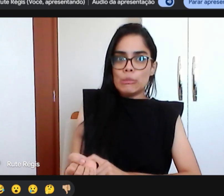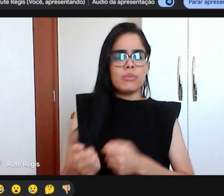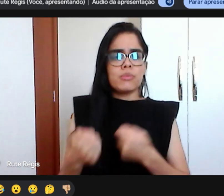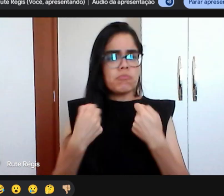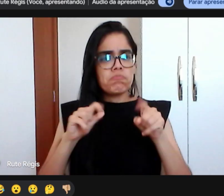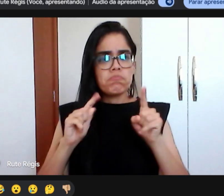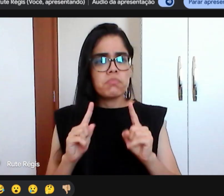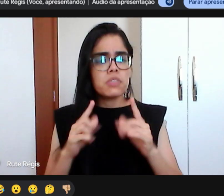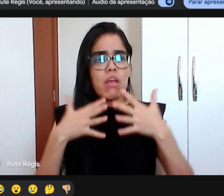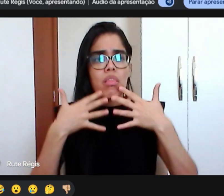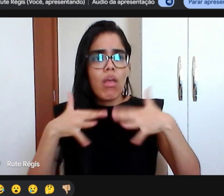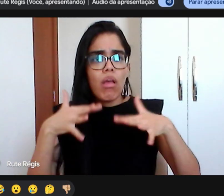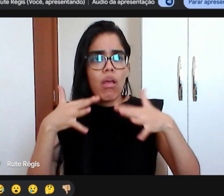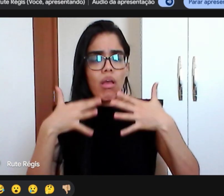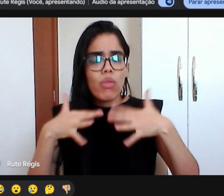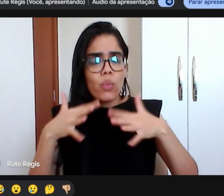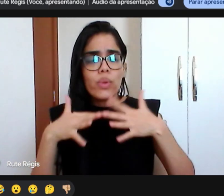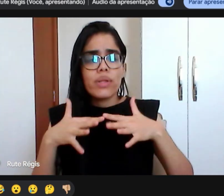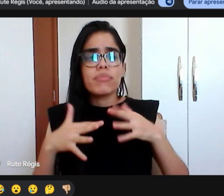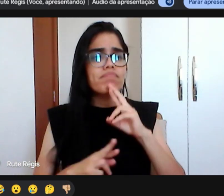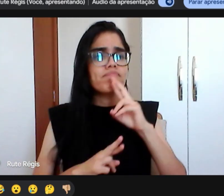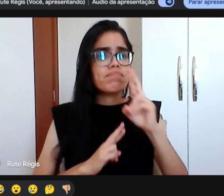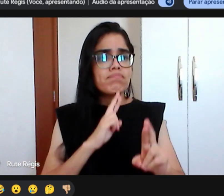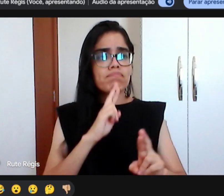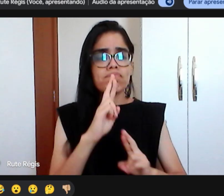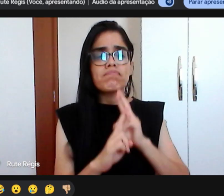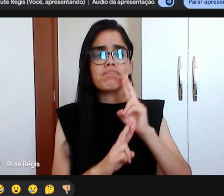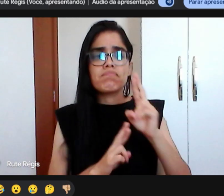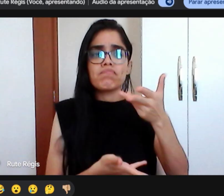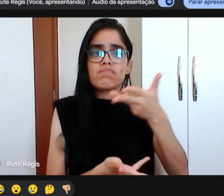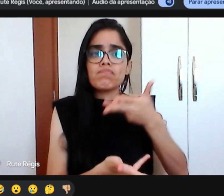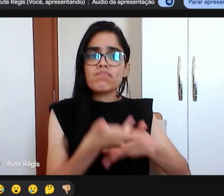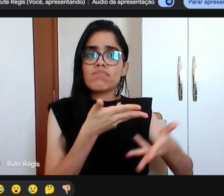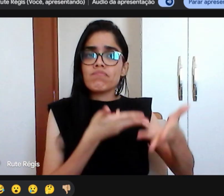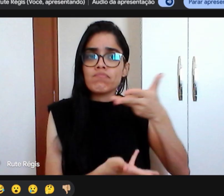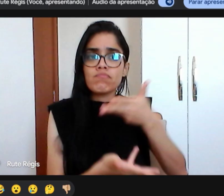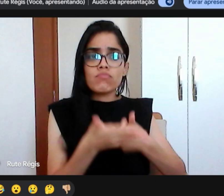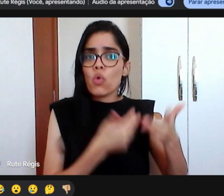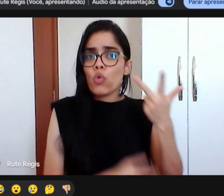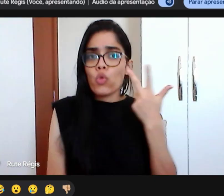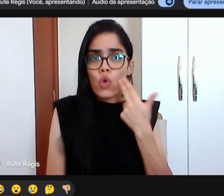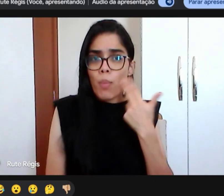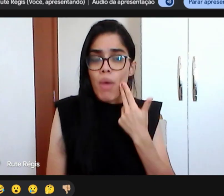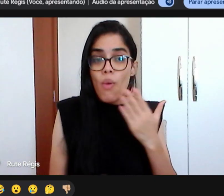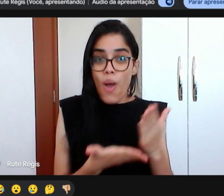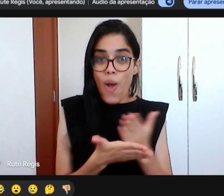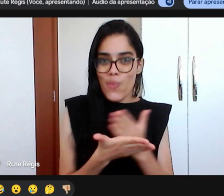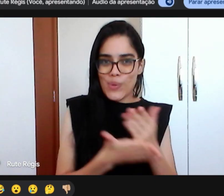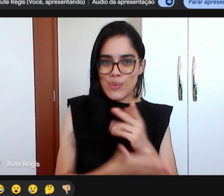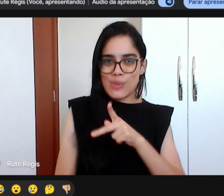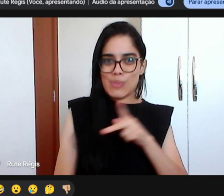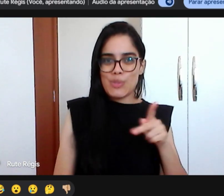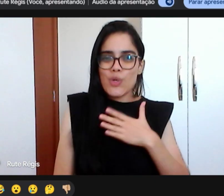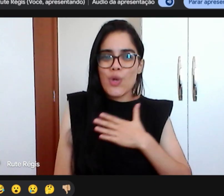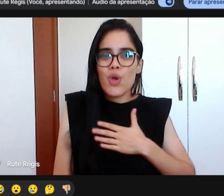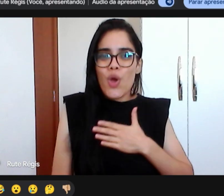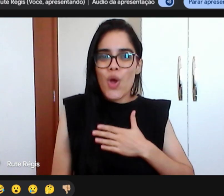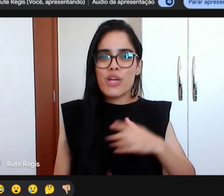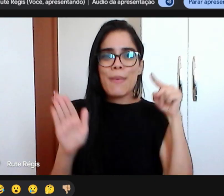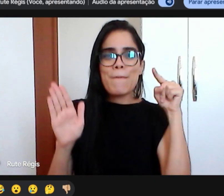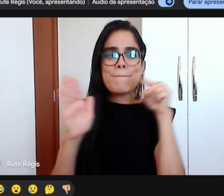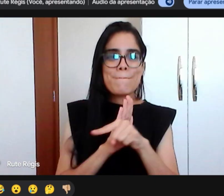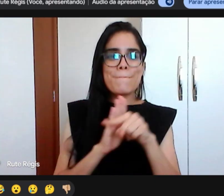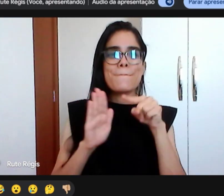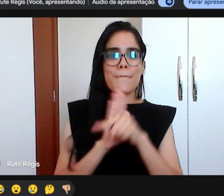interajam durante a entrevista, mas também com naturalidade. Então, seriedade e naturalidade, vocês mantendo